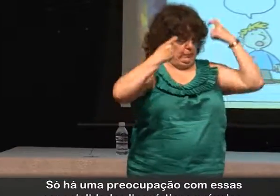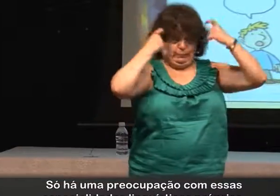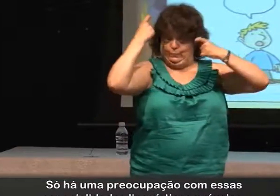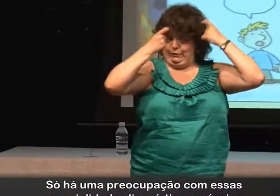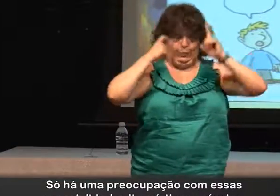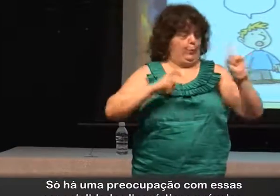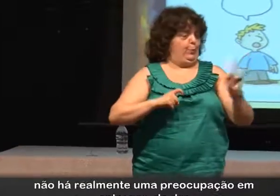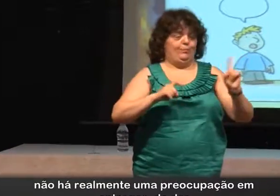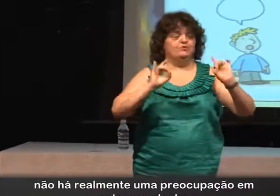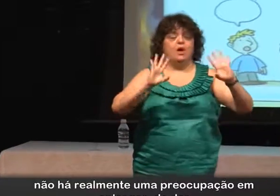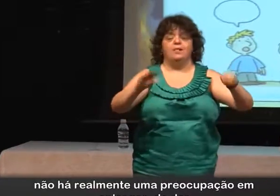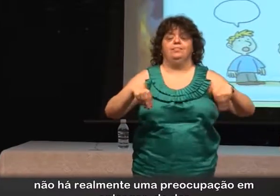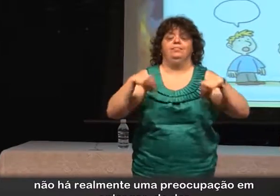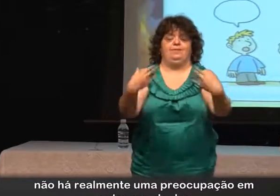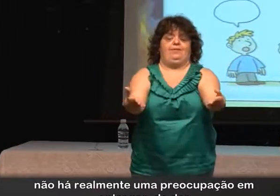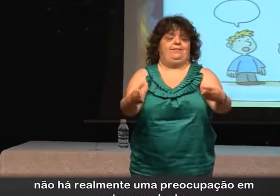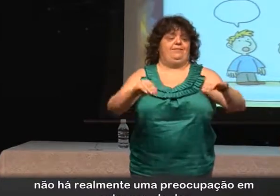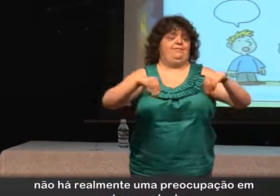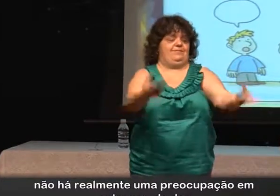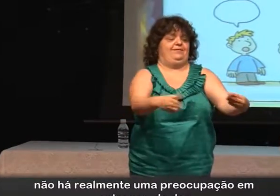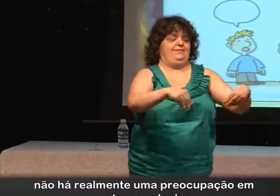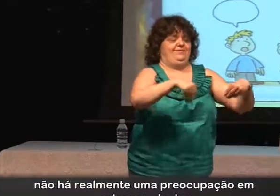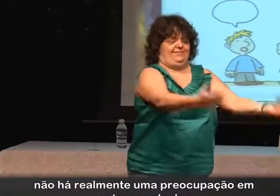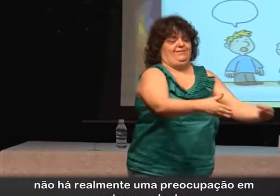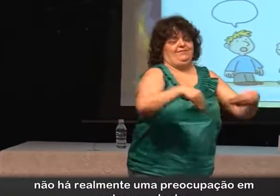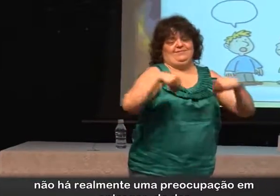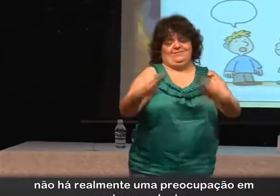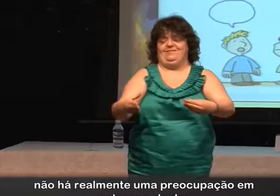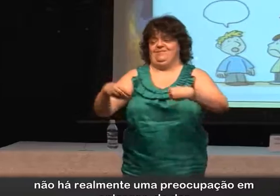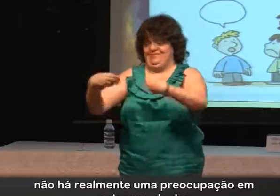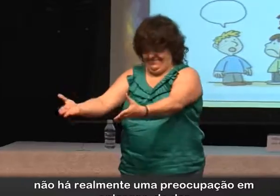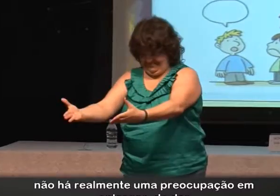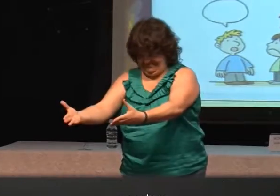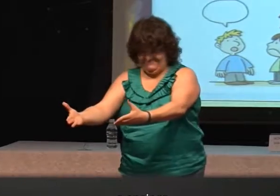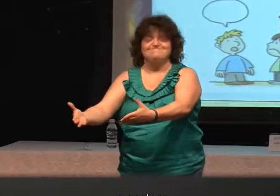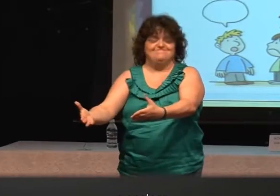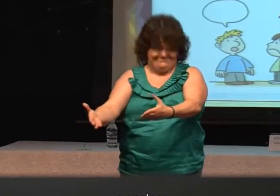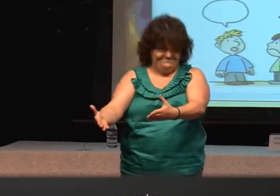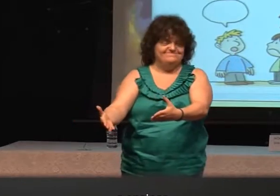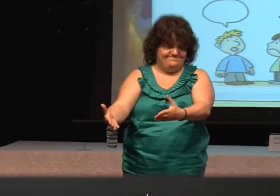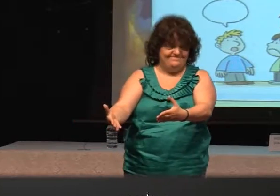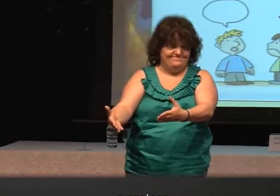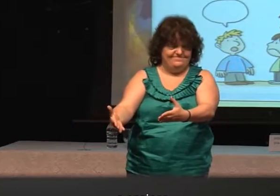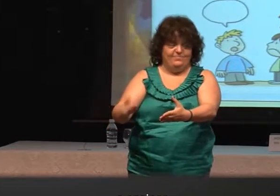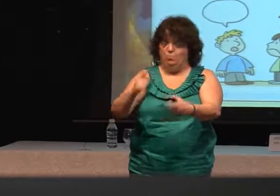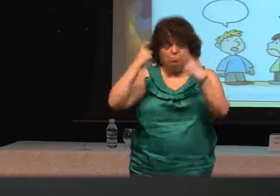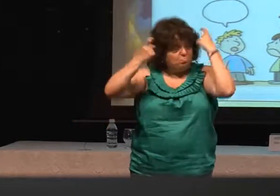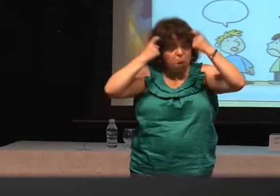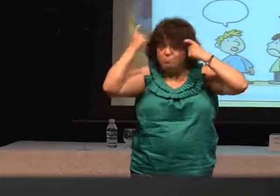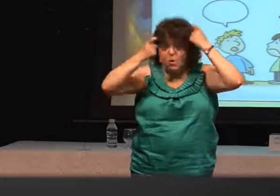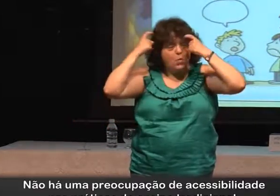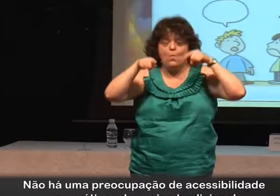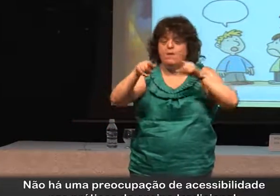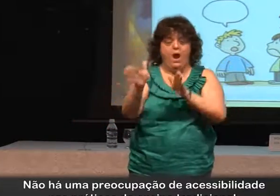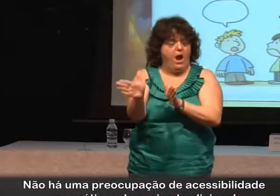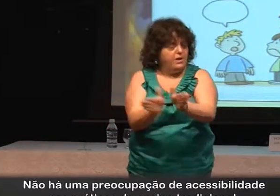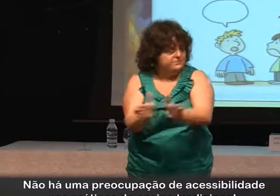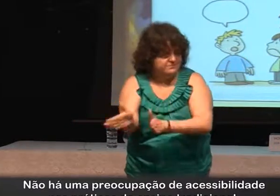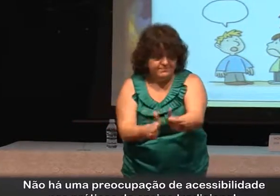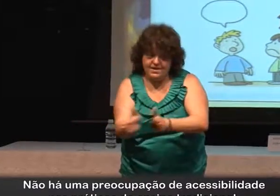próprias. Não há realmente uma preocupação de entregar, de dar, né, de ensinar. Não há uma preocupação